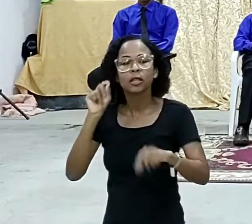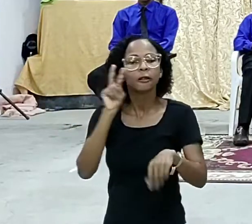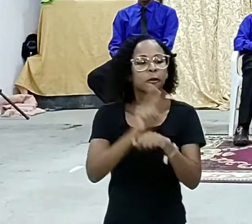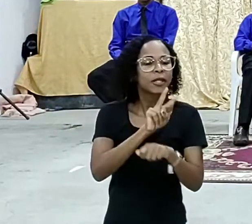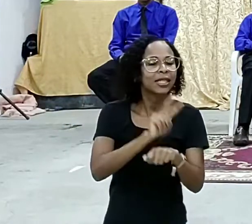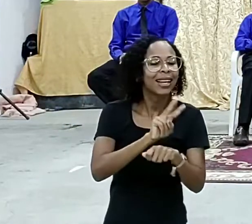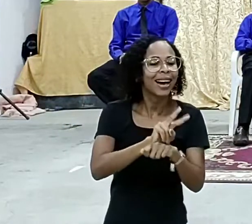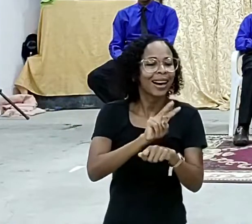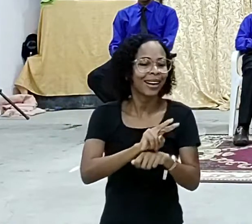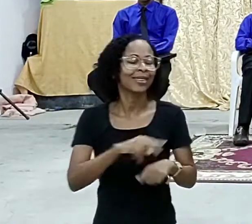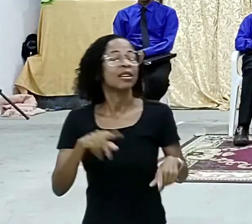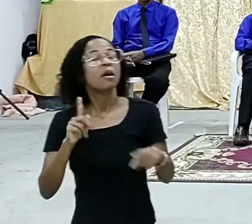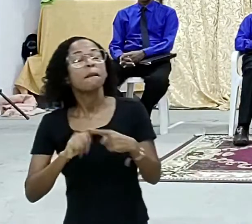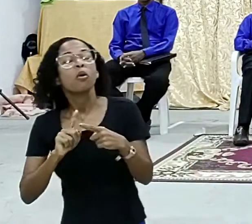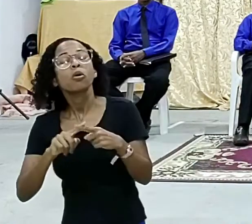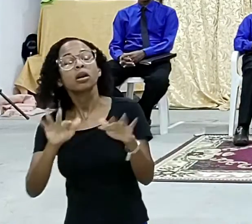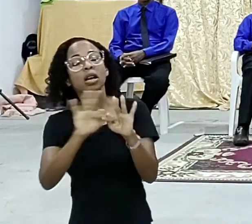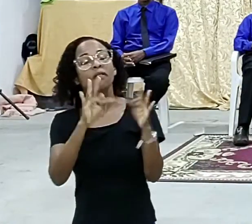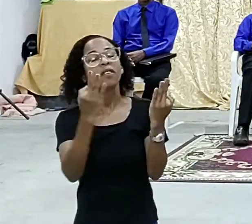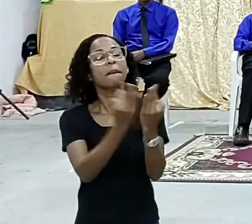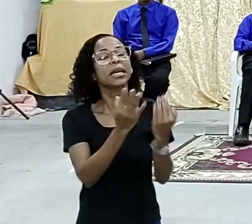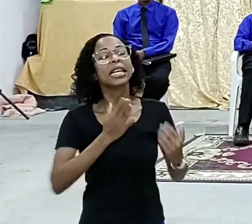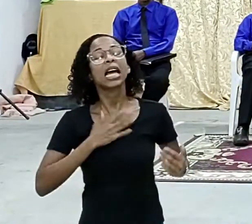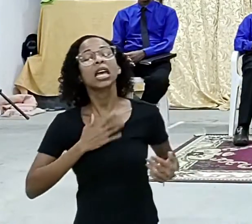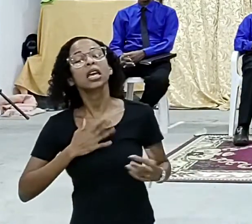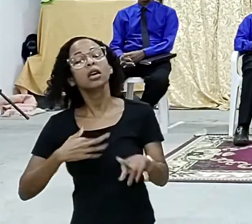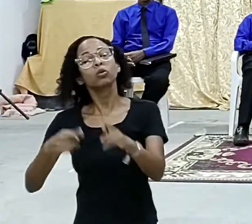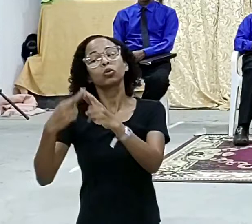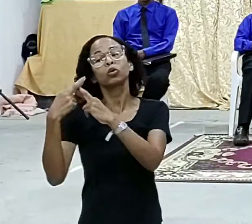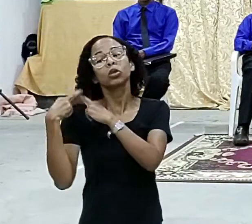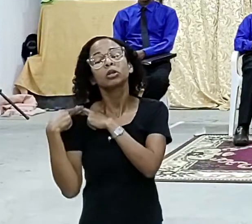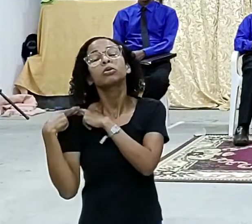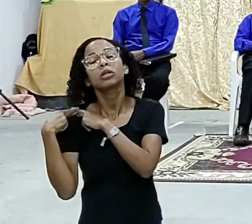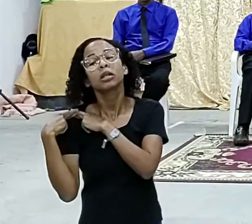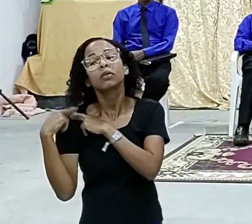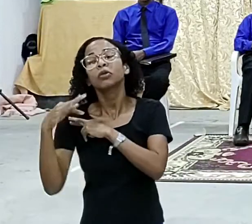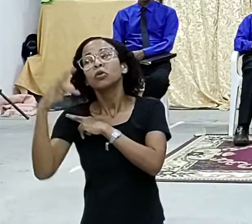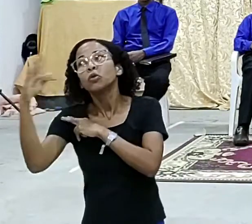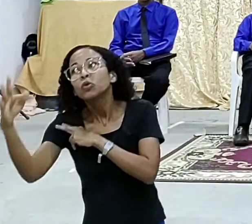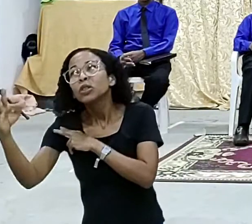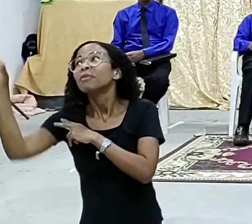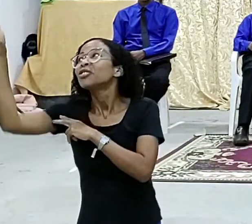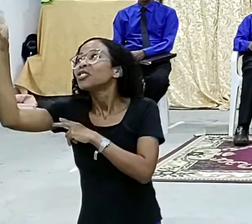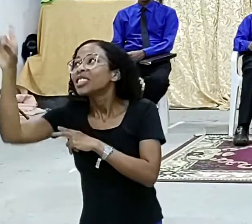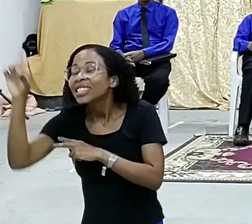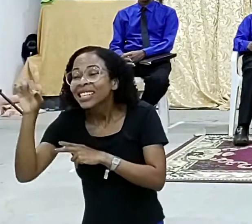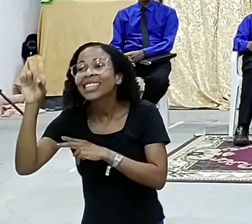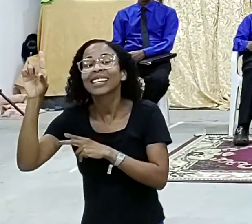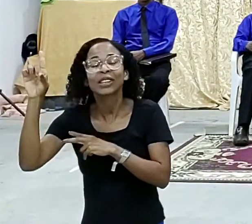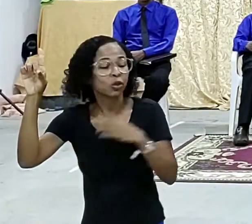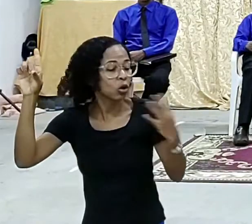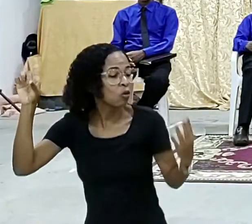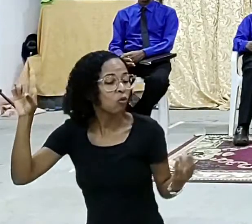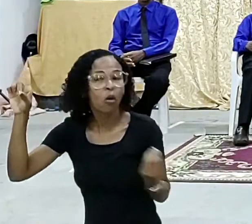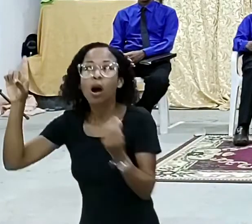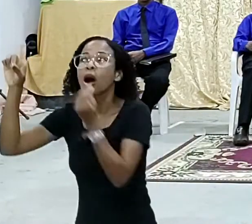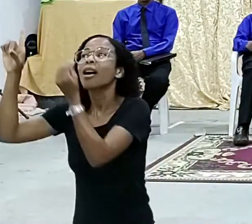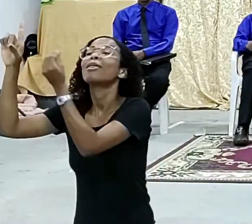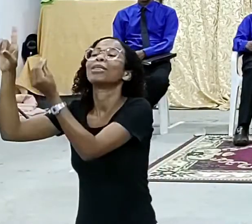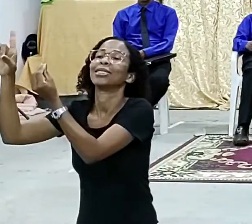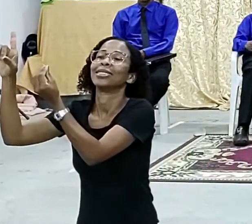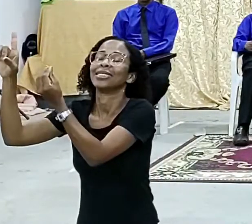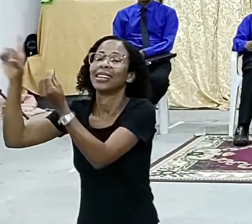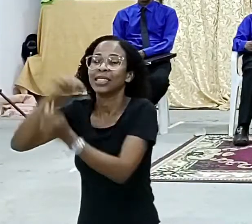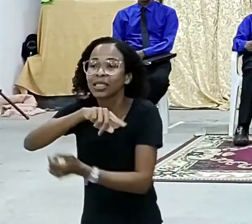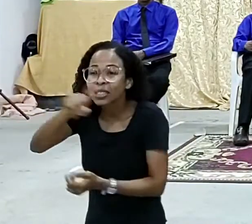cobrar também da sua vida, pelo cuidado em que você presta à sua família, pelo cuidado em que